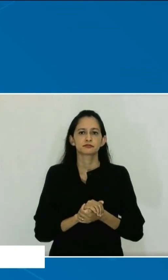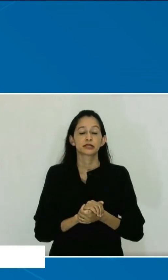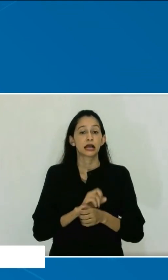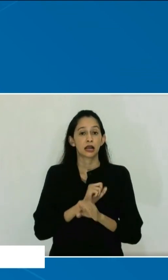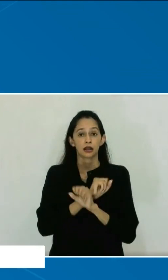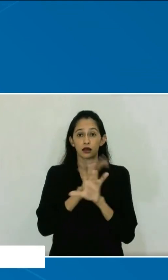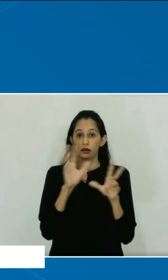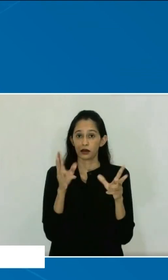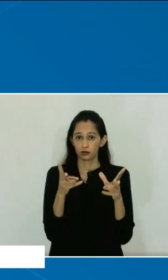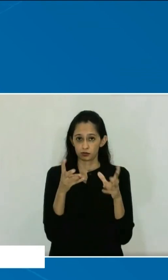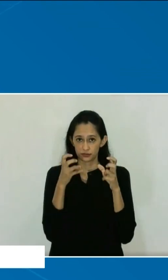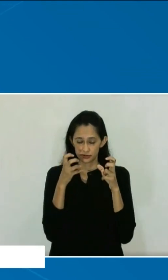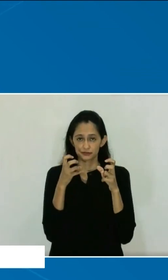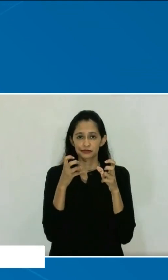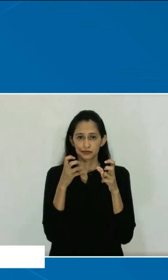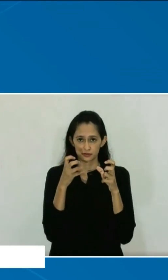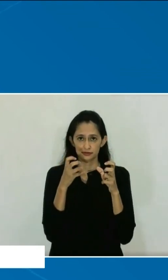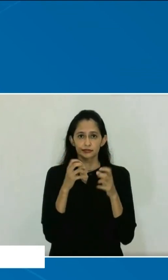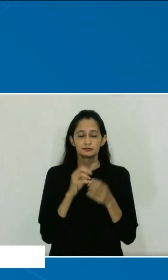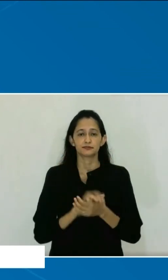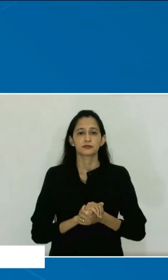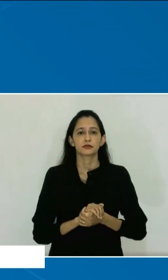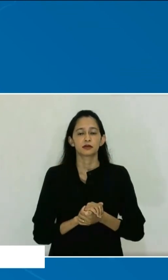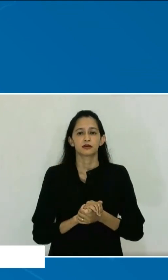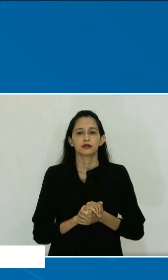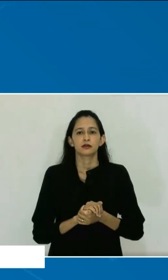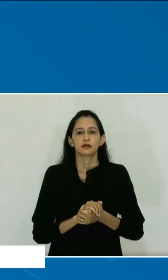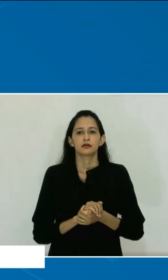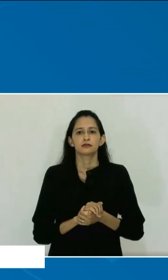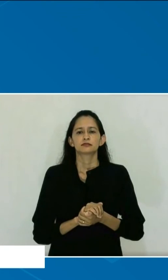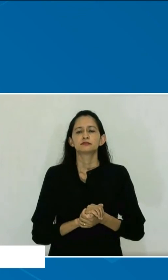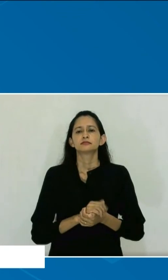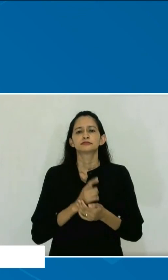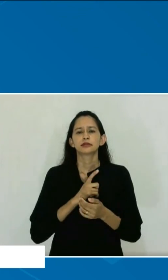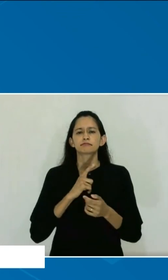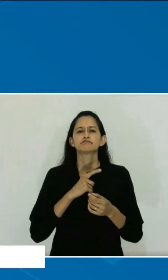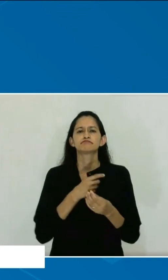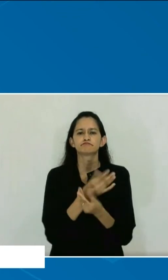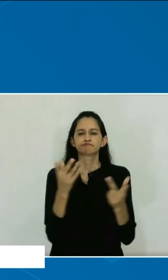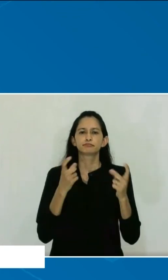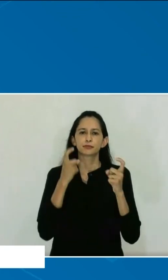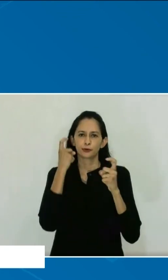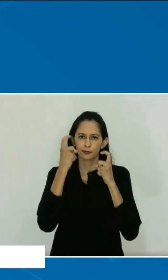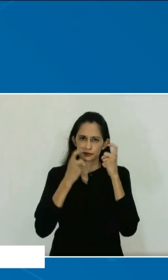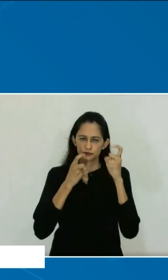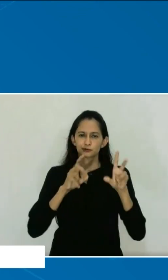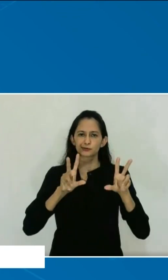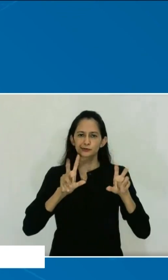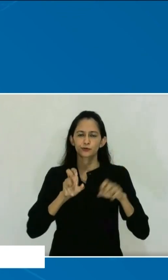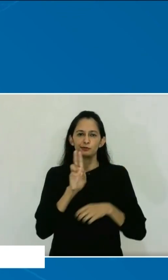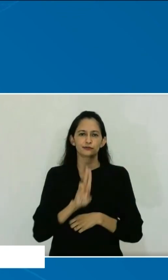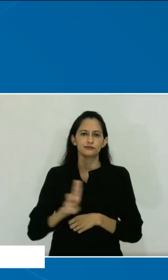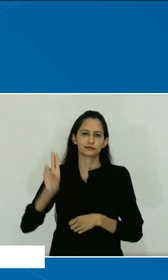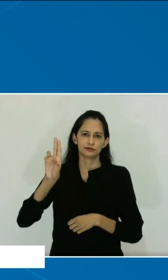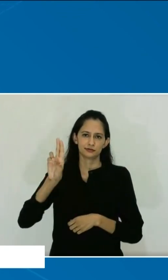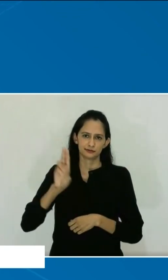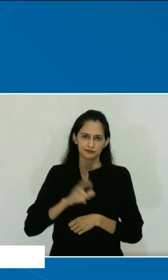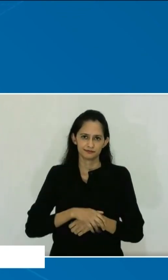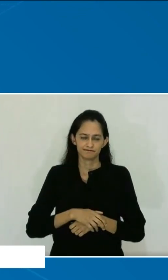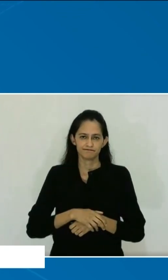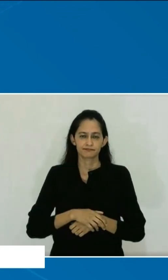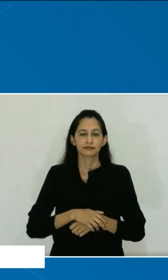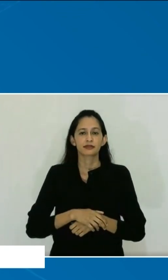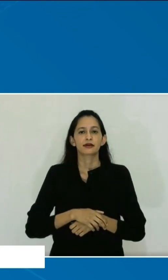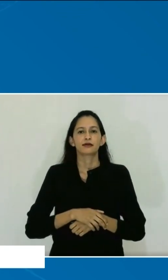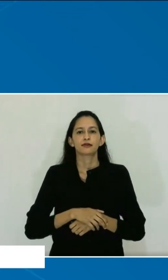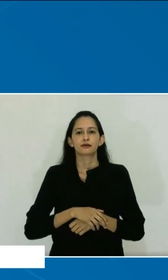claros, bem abertos em relação a esse assunto. E tem causado muitas preocupações em relação à universidade. Por várias manifestações